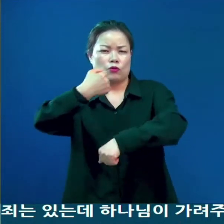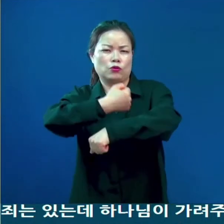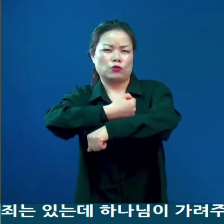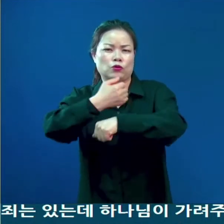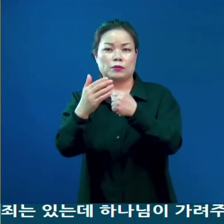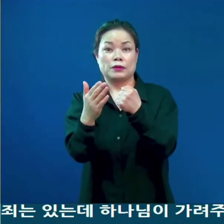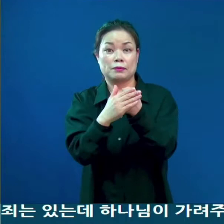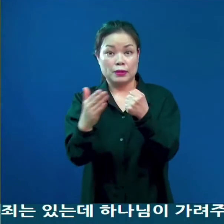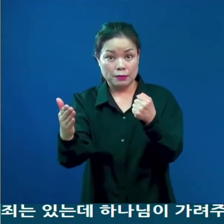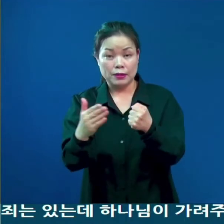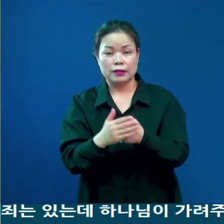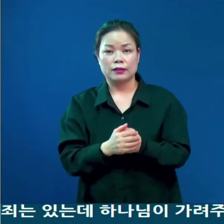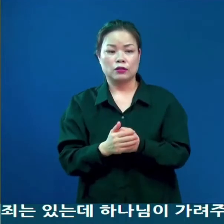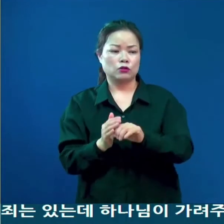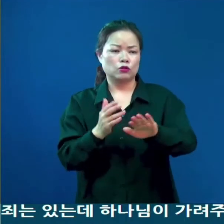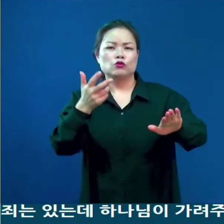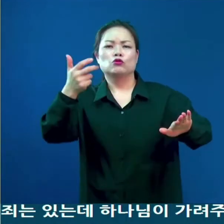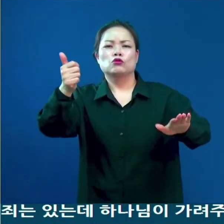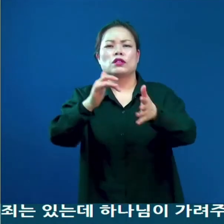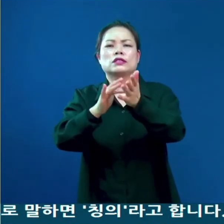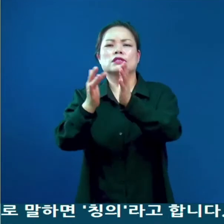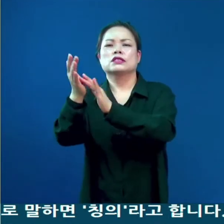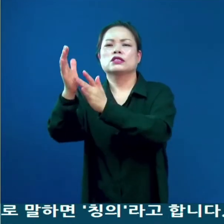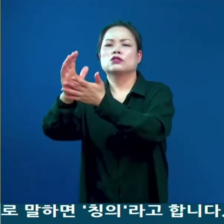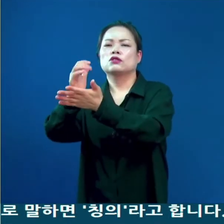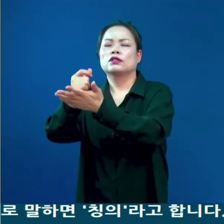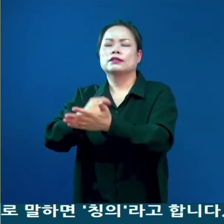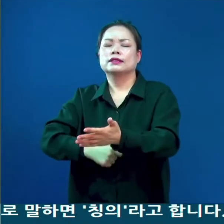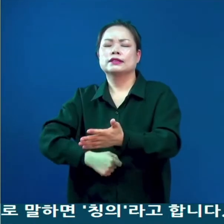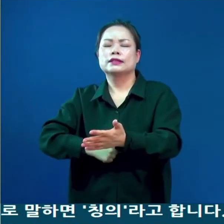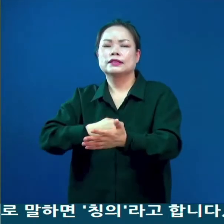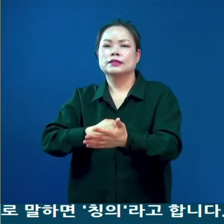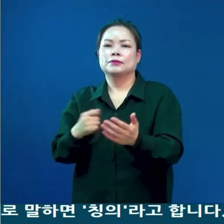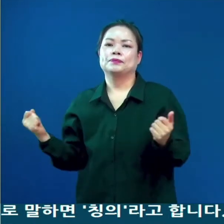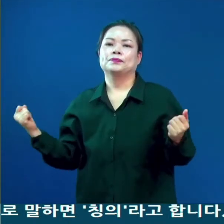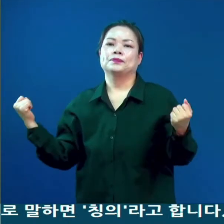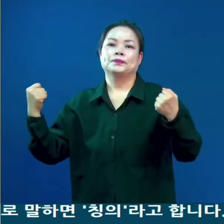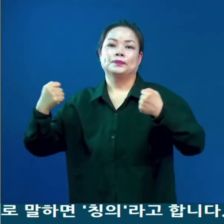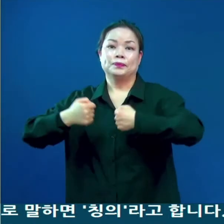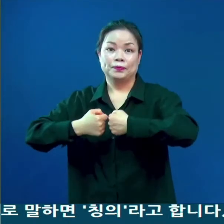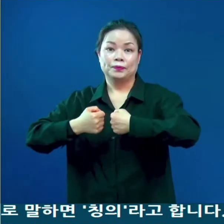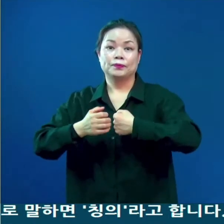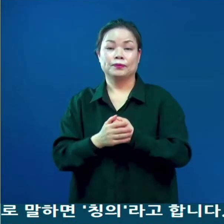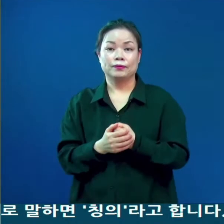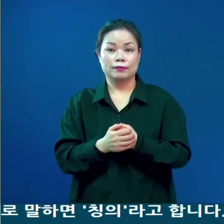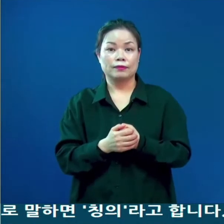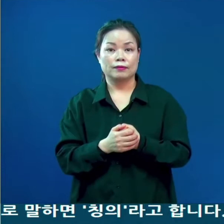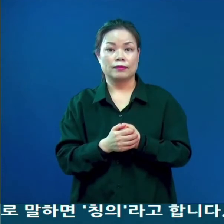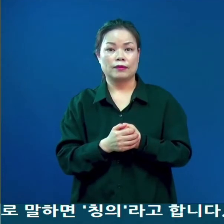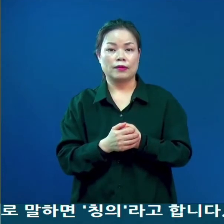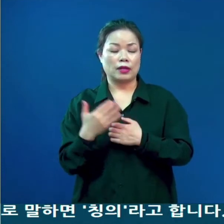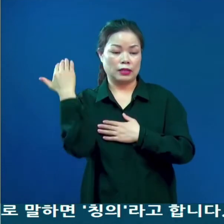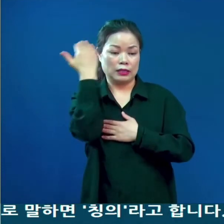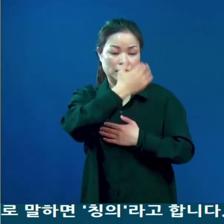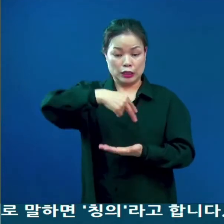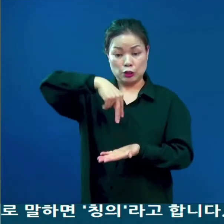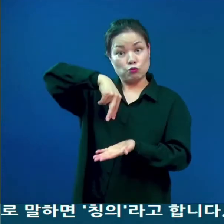말미암아 우리 주 예수 그리스도의 의를 우리가 덧입는 거죠. 그래서 신분상